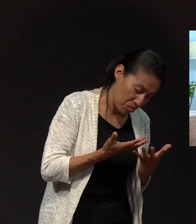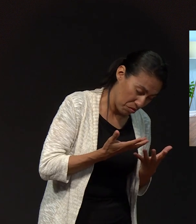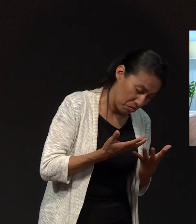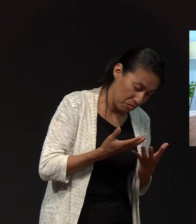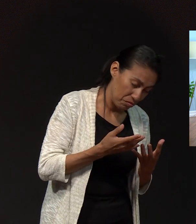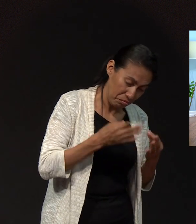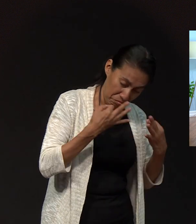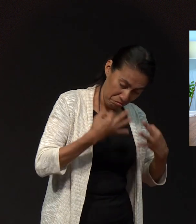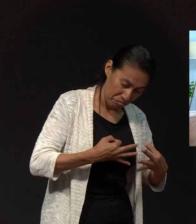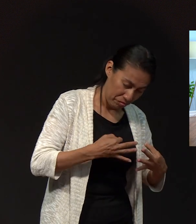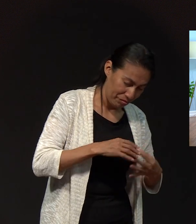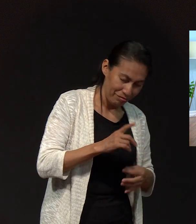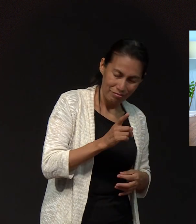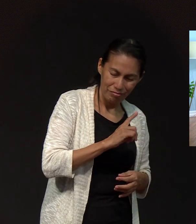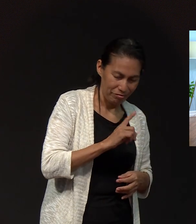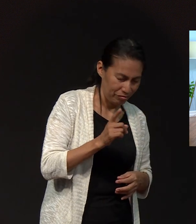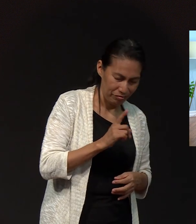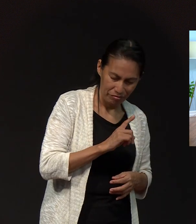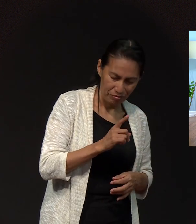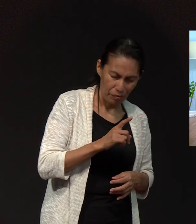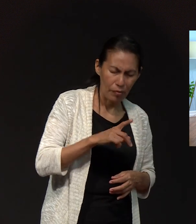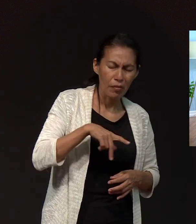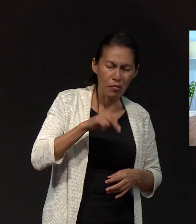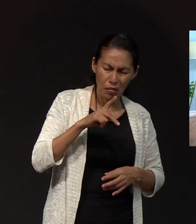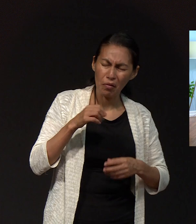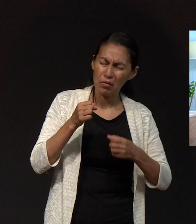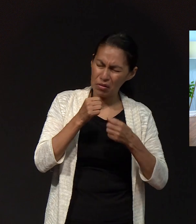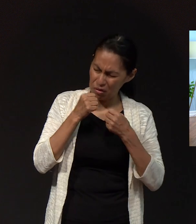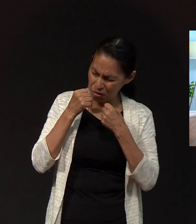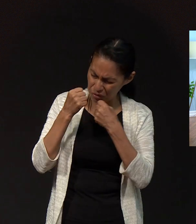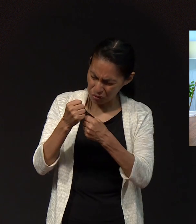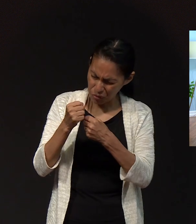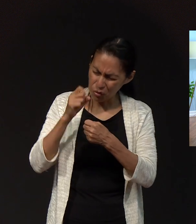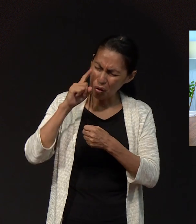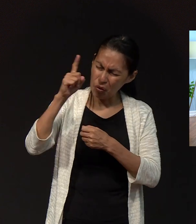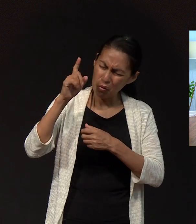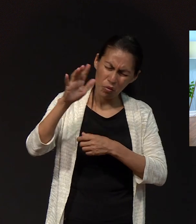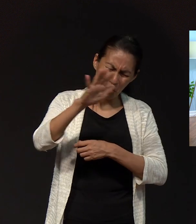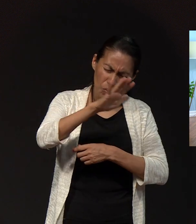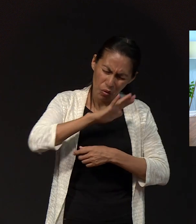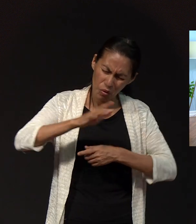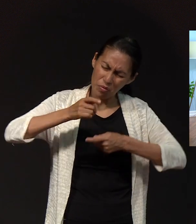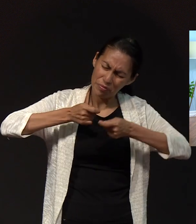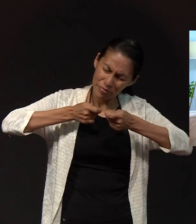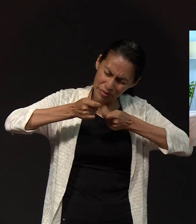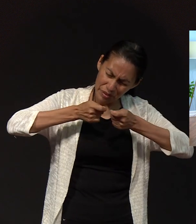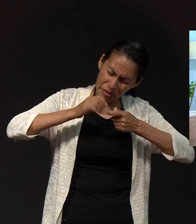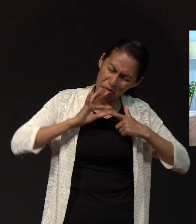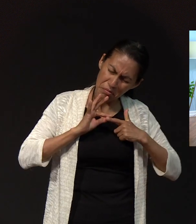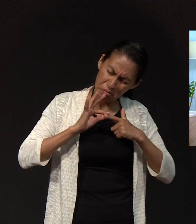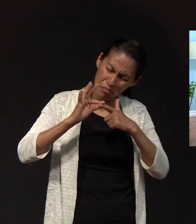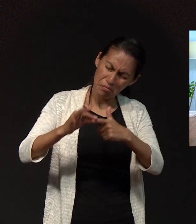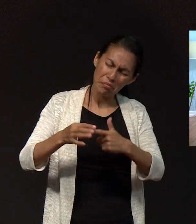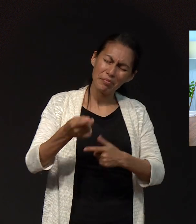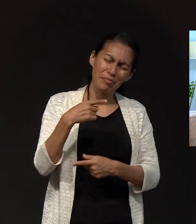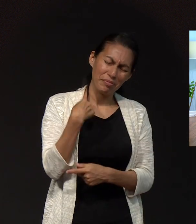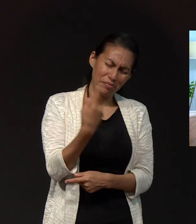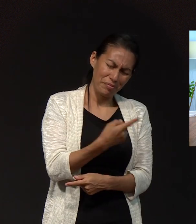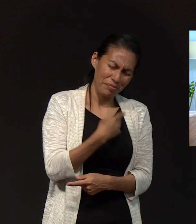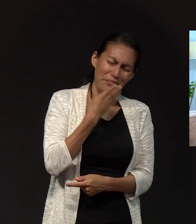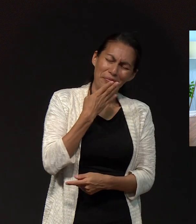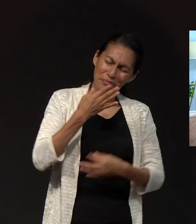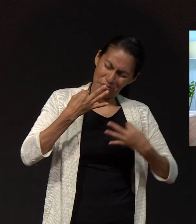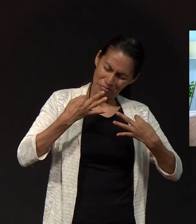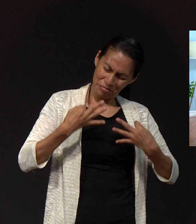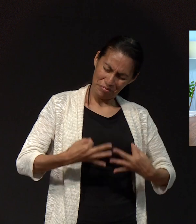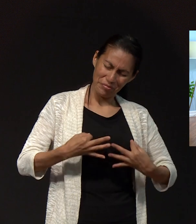Como esperamos O no todas las cosas Obran Como nosotros Desearíamos Pero sí Estamos seguros Que son dirigidas Y guiadas por ti Para